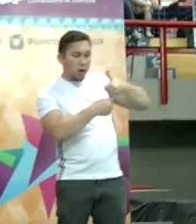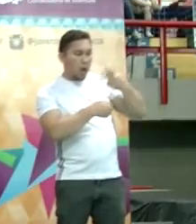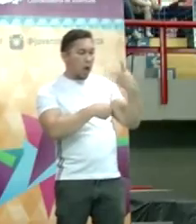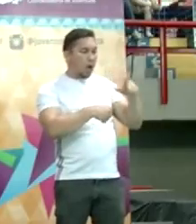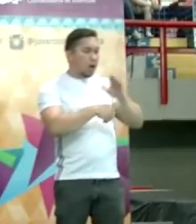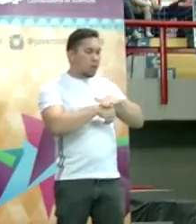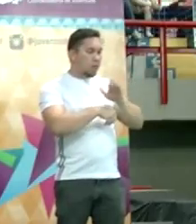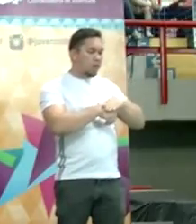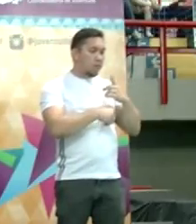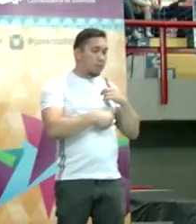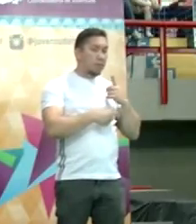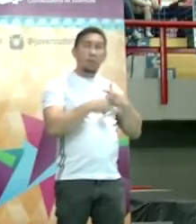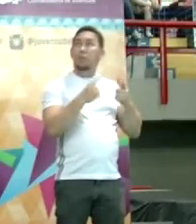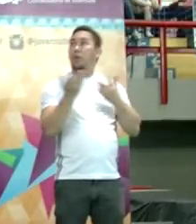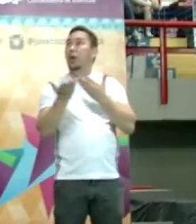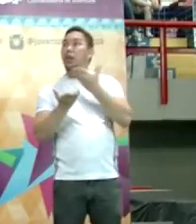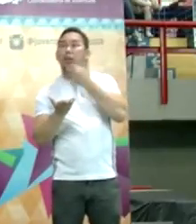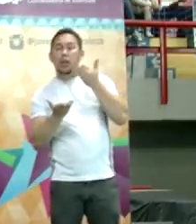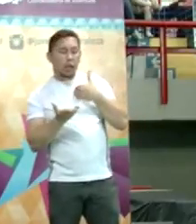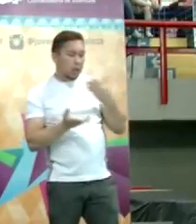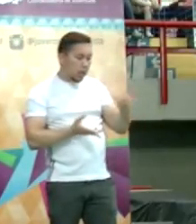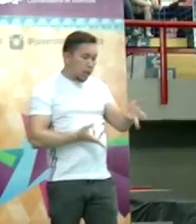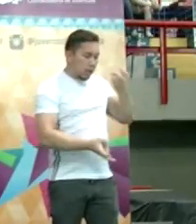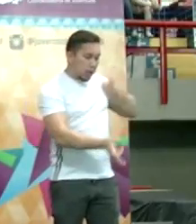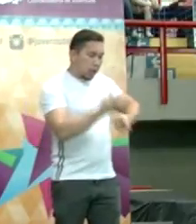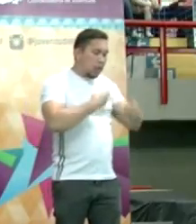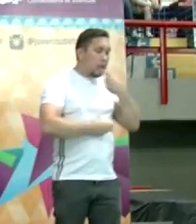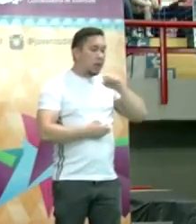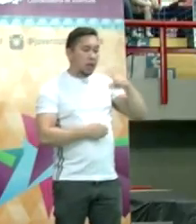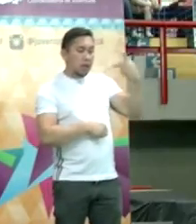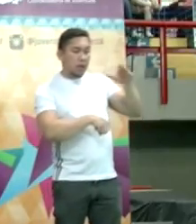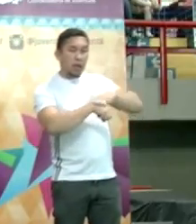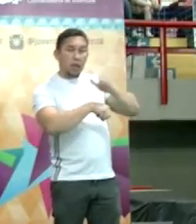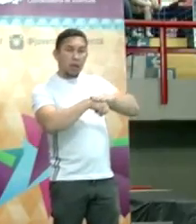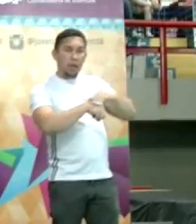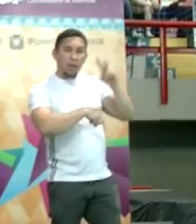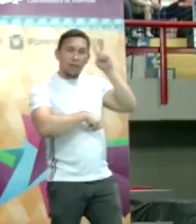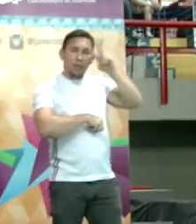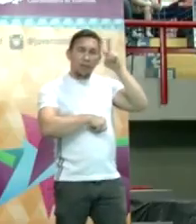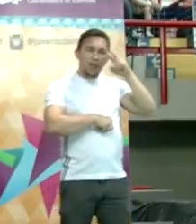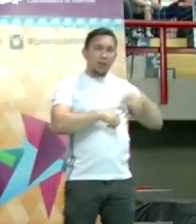mas é carente de refinarias. As refinarias são aquela